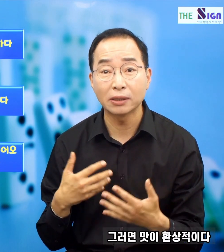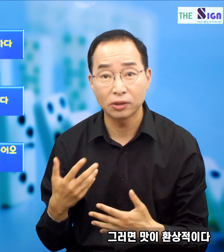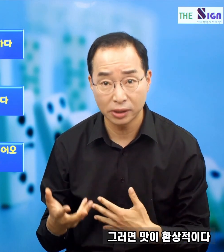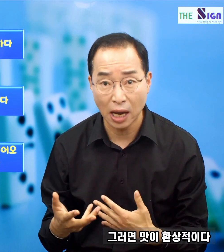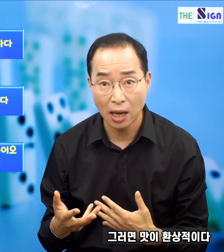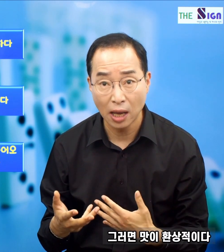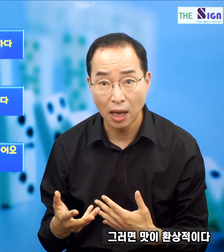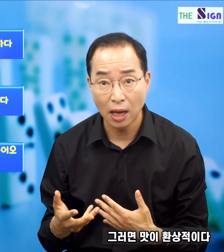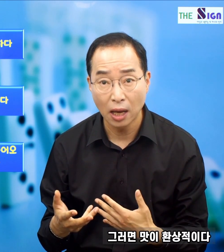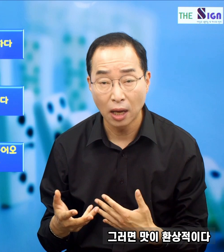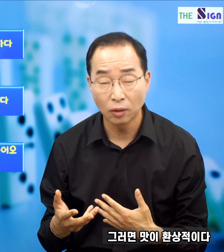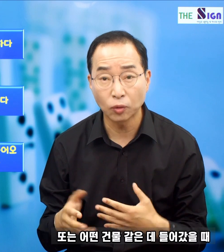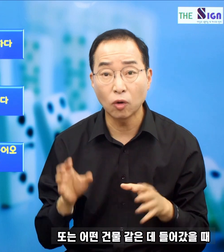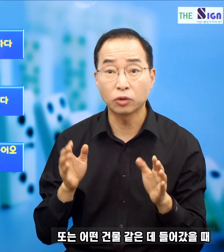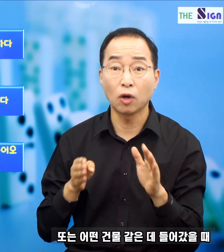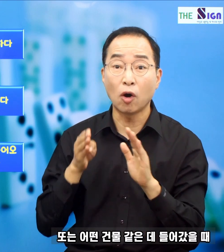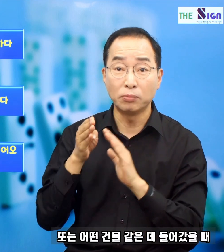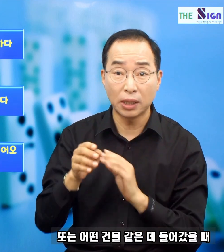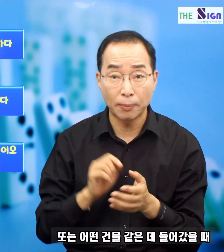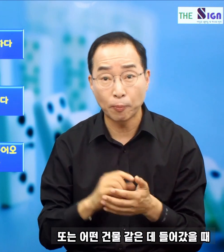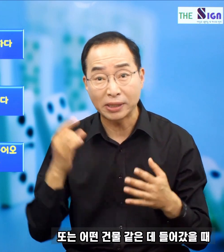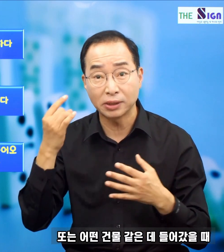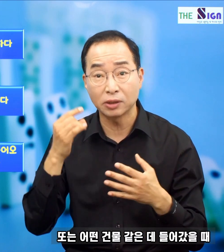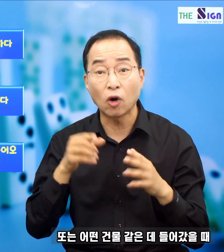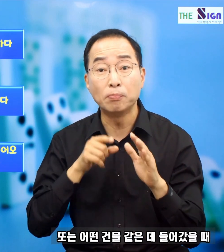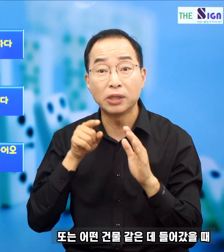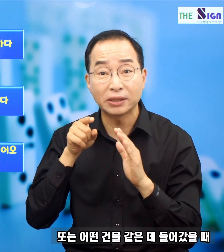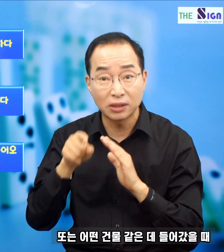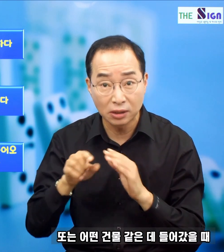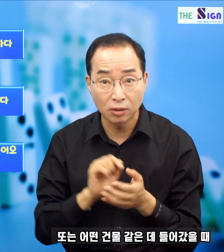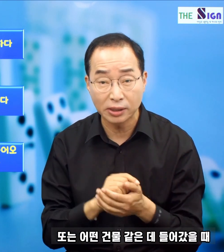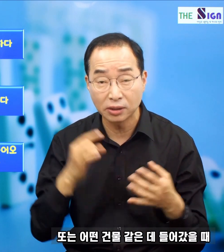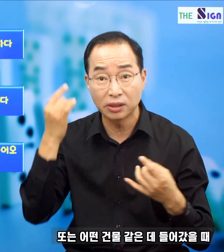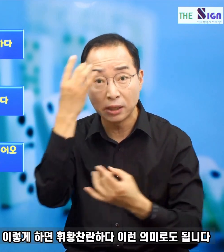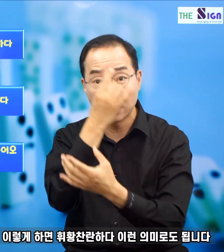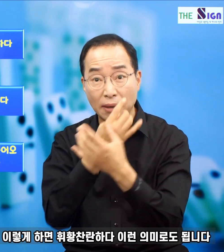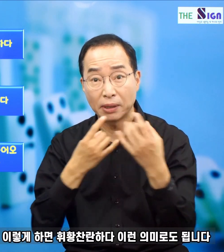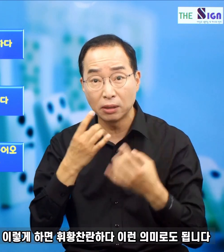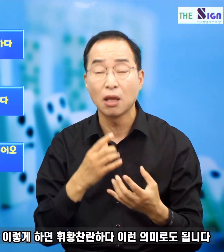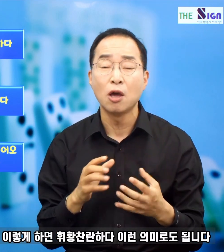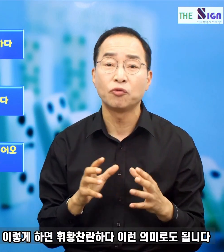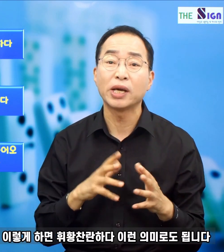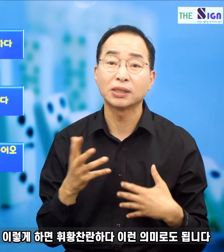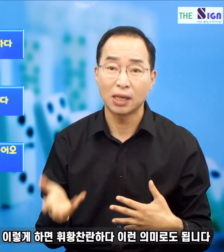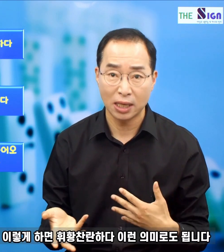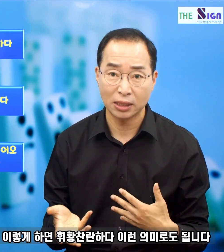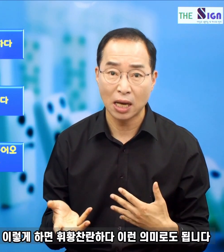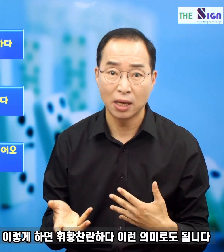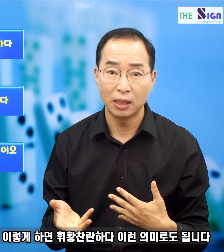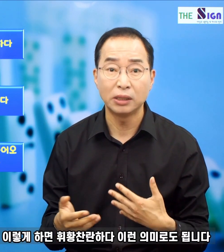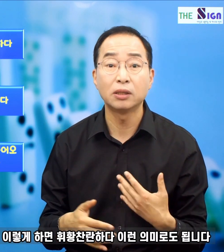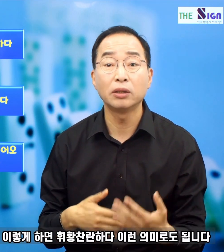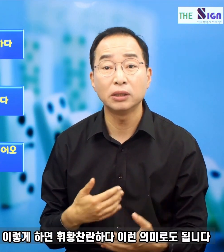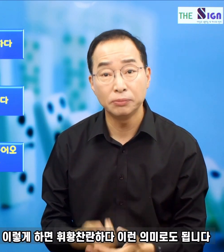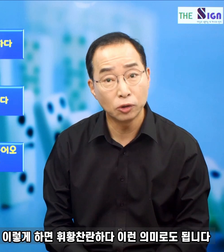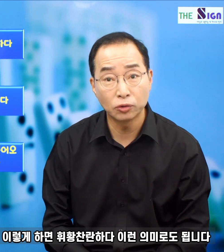환상적이다 또는 어떤 건물 같은 데 들어갔을 때 이렇게 하면은 휘황찬란하다 이런 의미로도